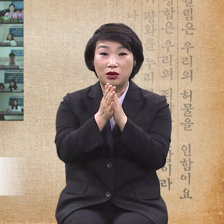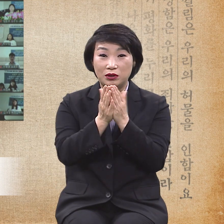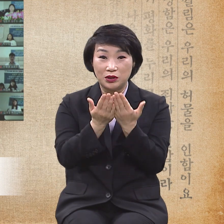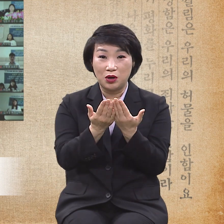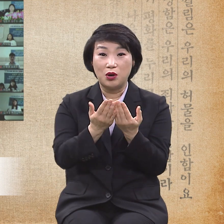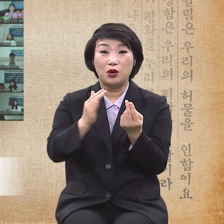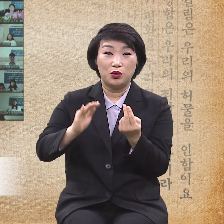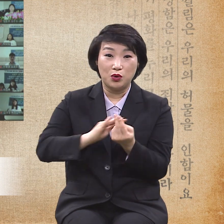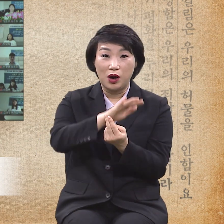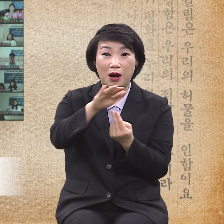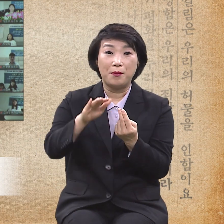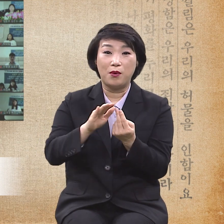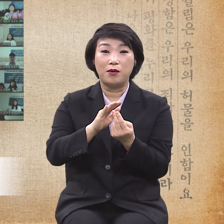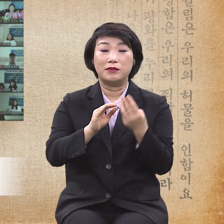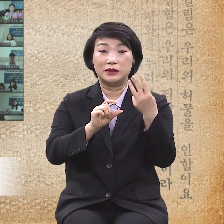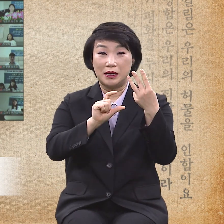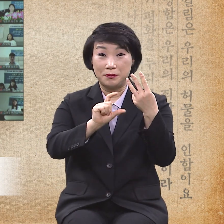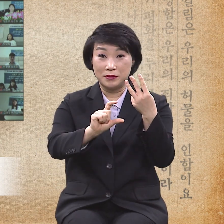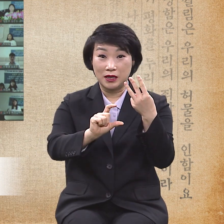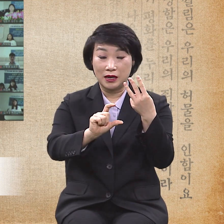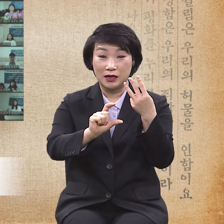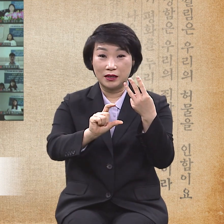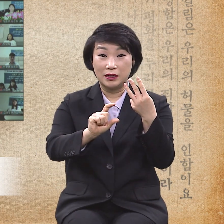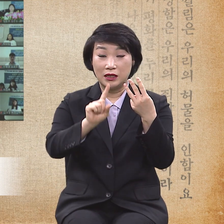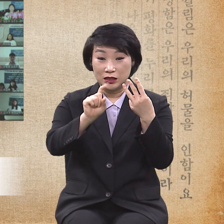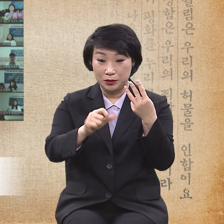요한복음 3장